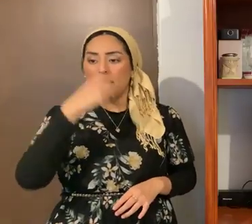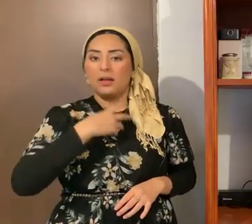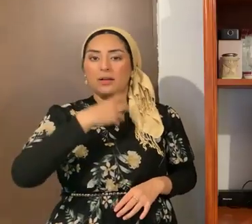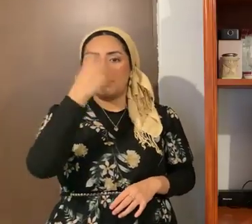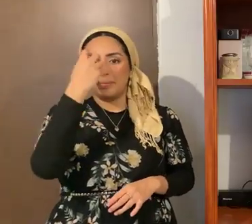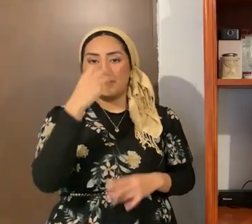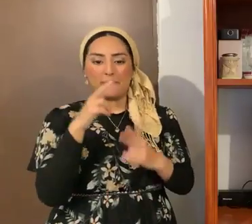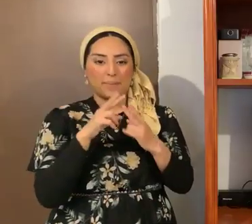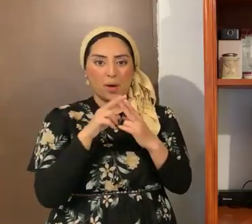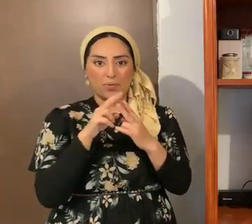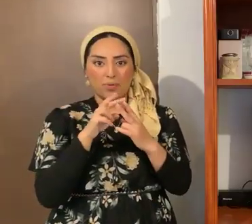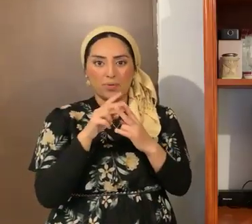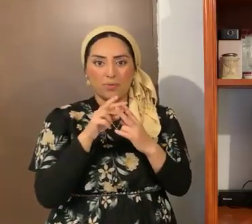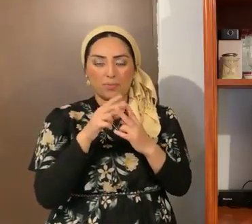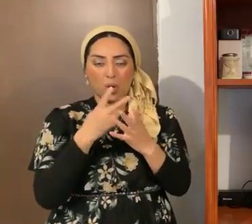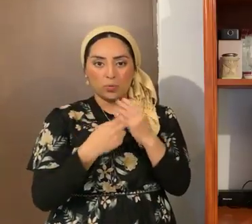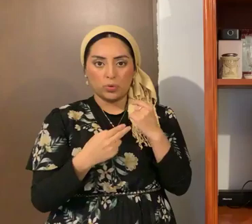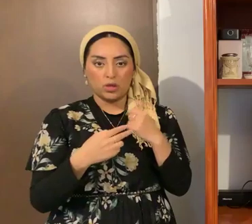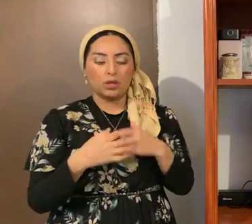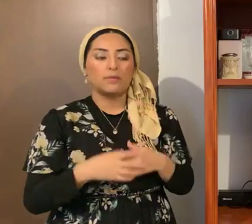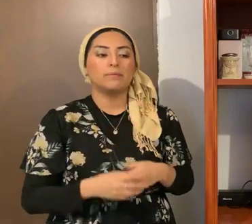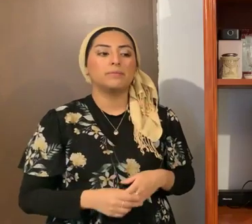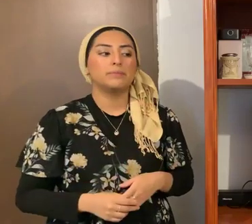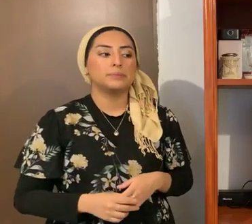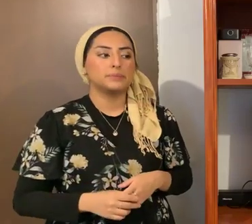de Moshe y de Samuel